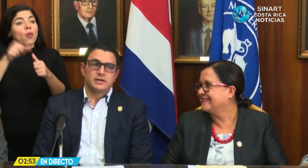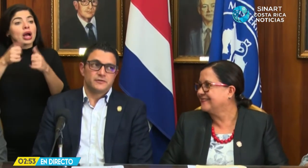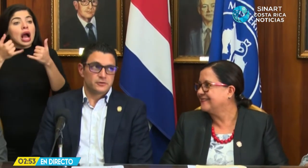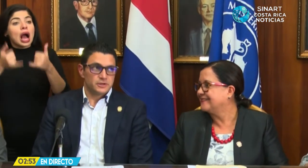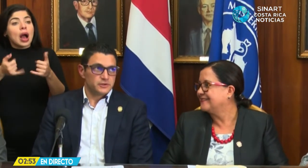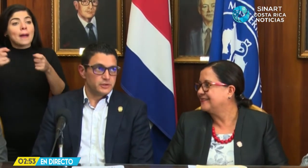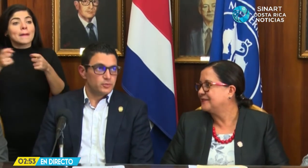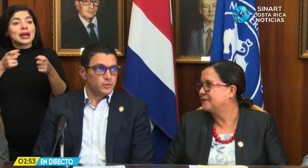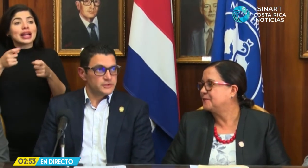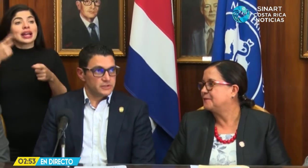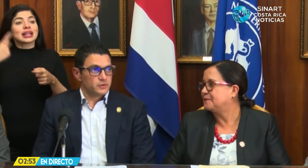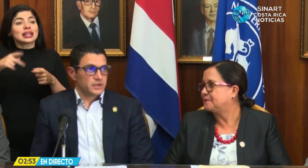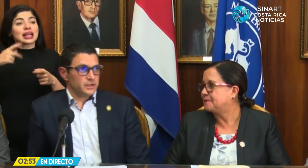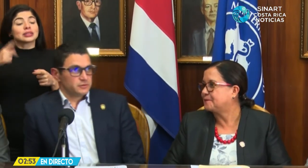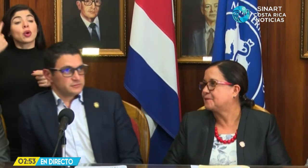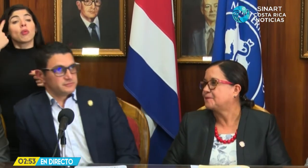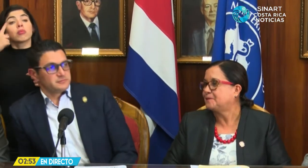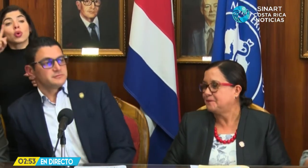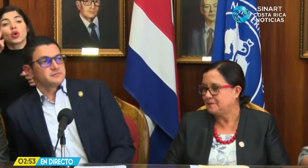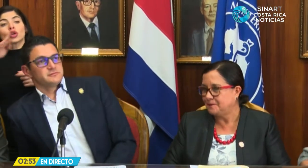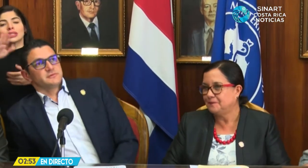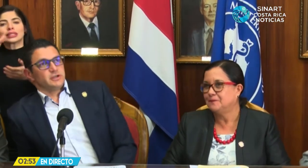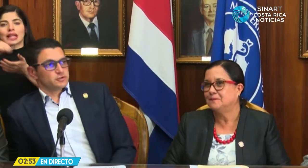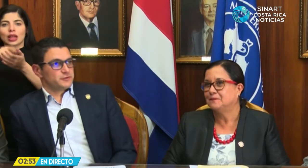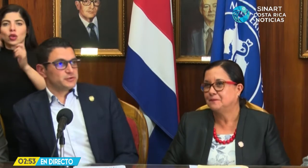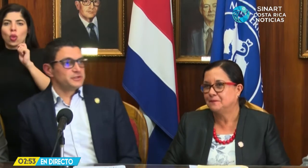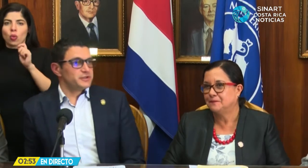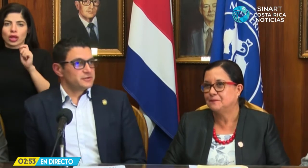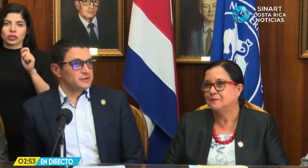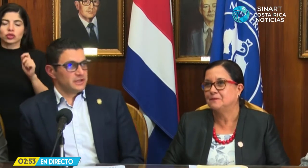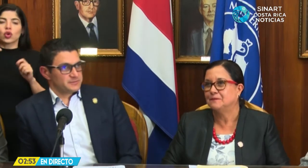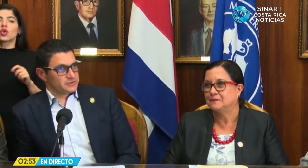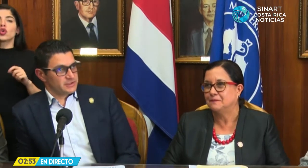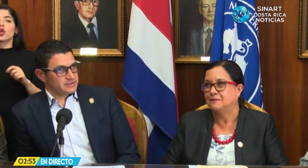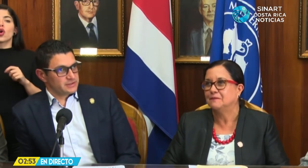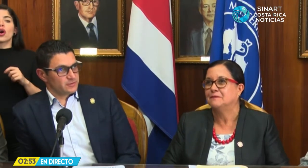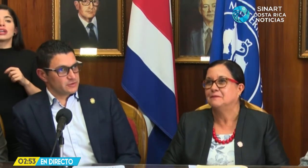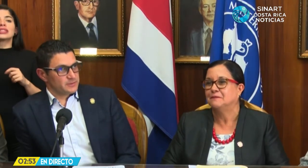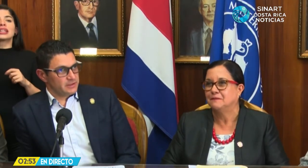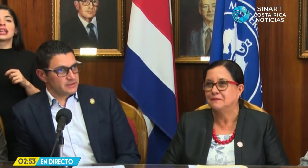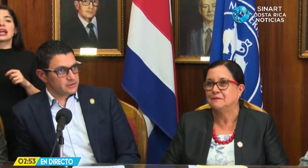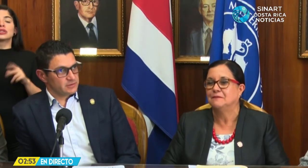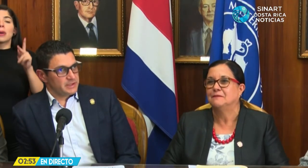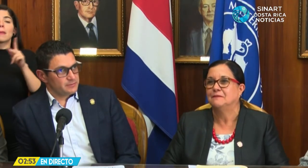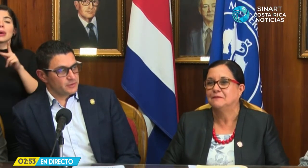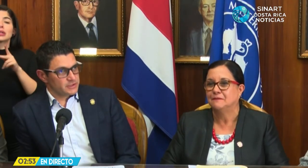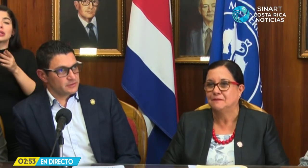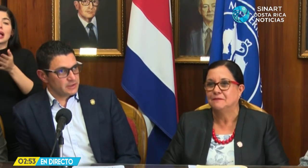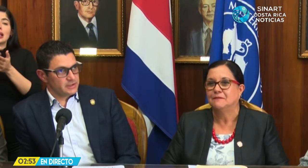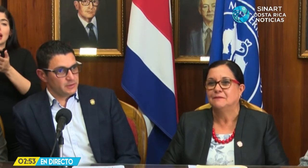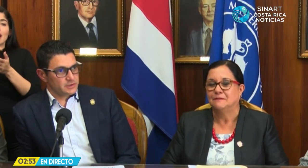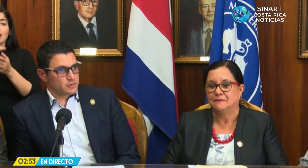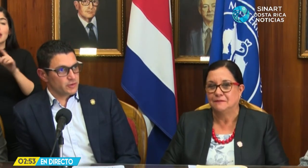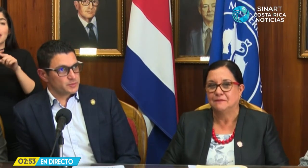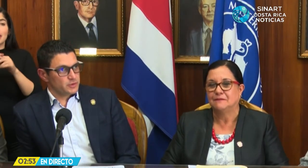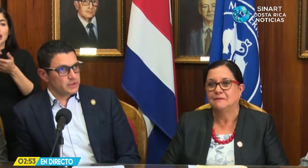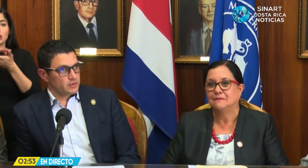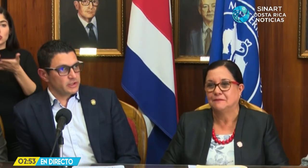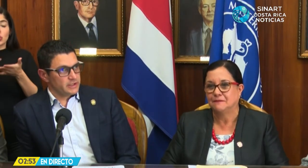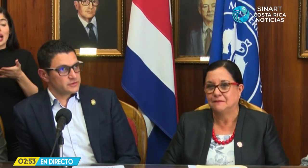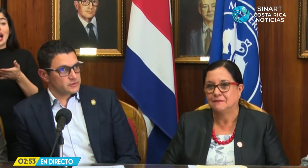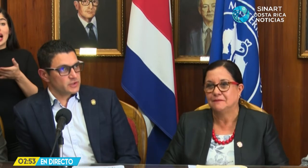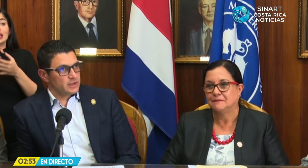manejando aquí factores de riesgo por centro educativo. O sea, no son los factores de riesgo de las personas que son más susceptibles, sino más bien por centro educativo, y que eso